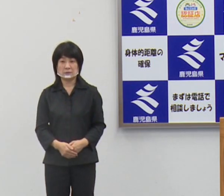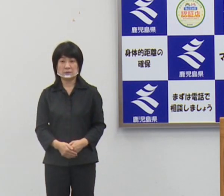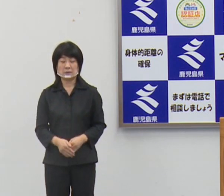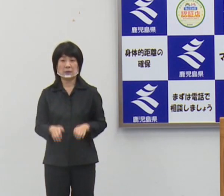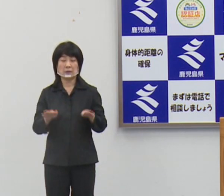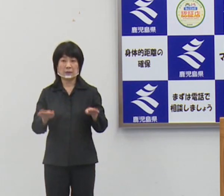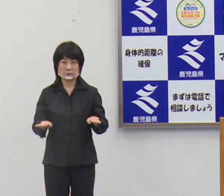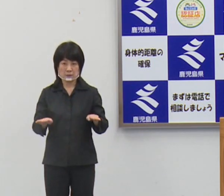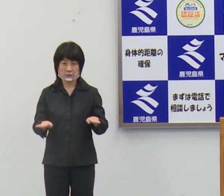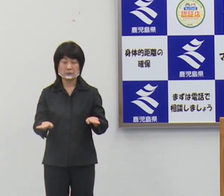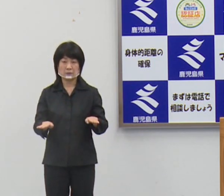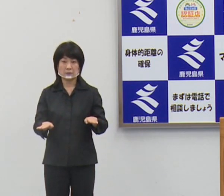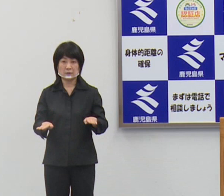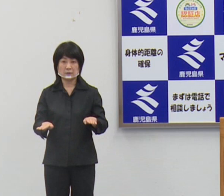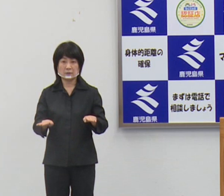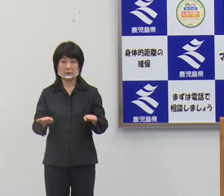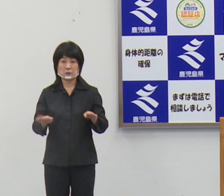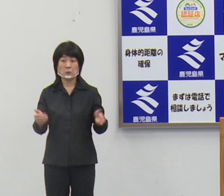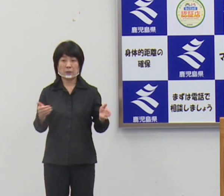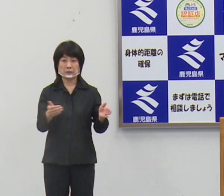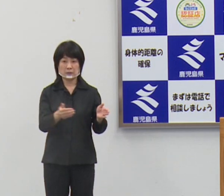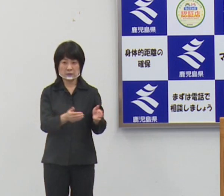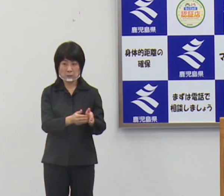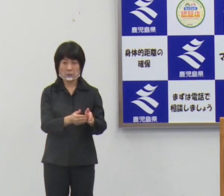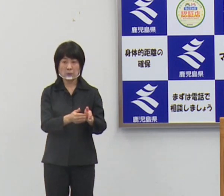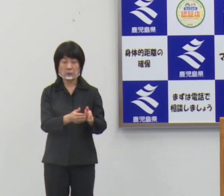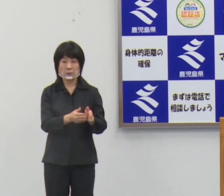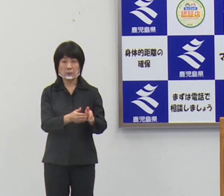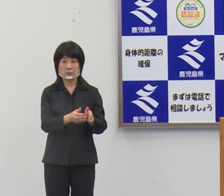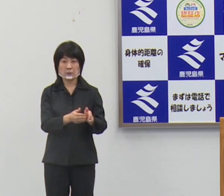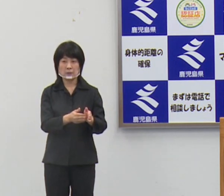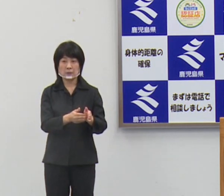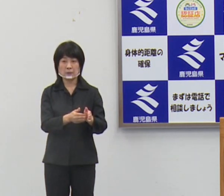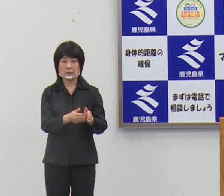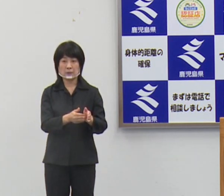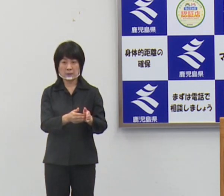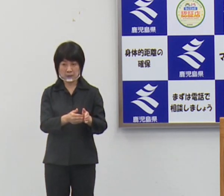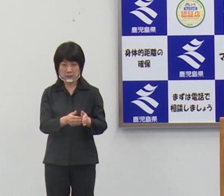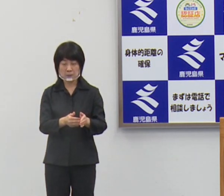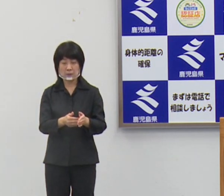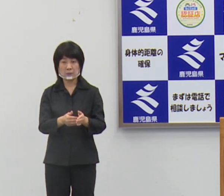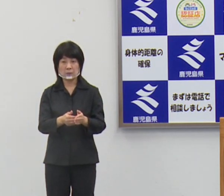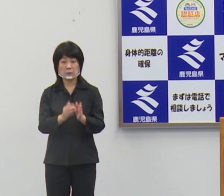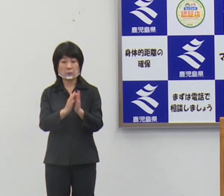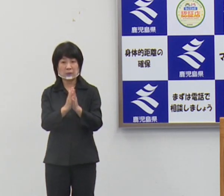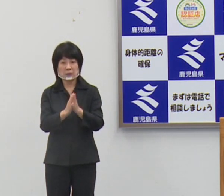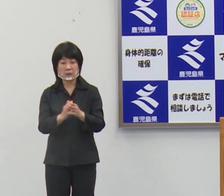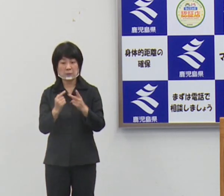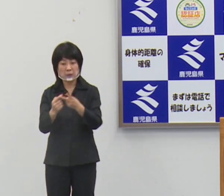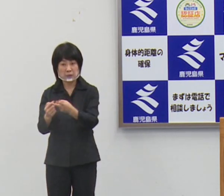ところ今日までに弁明を求めていたのが、